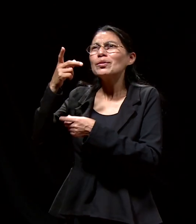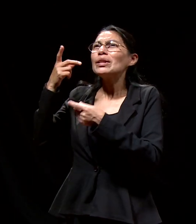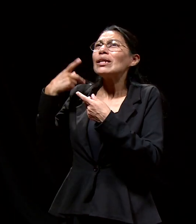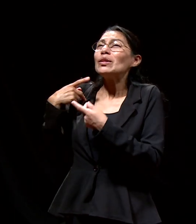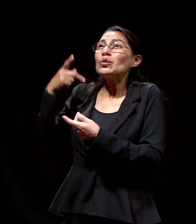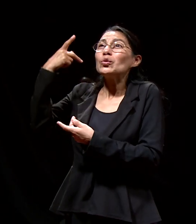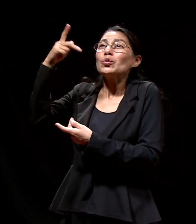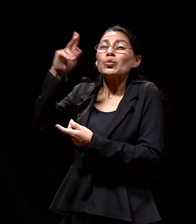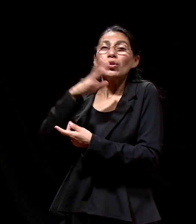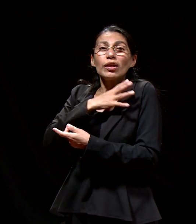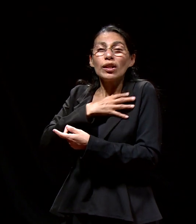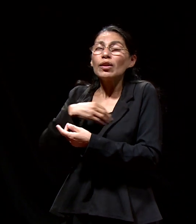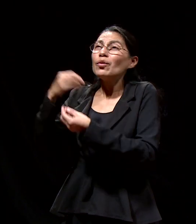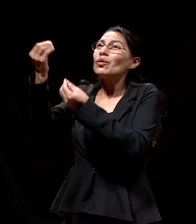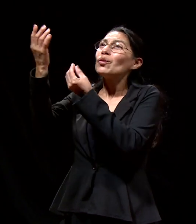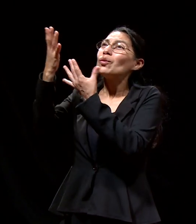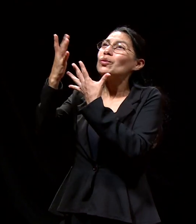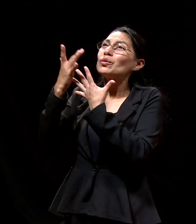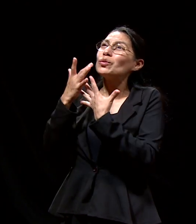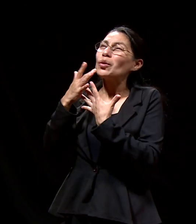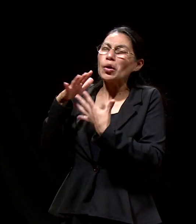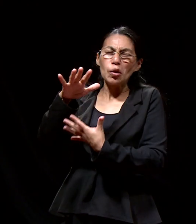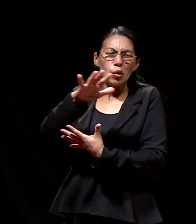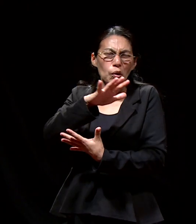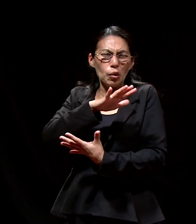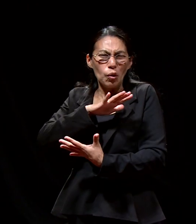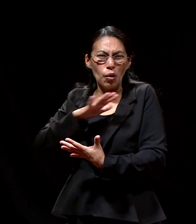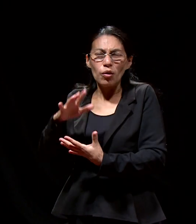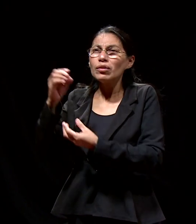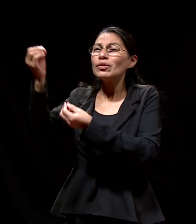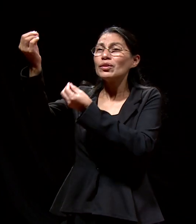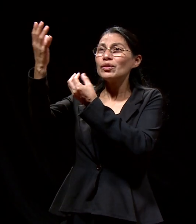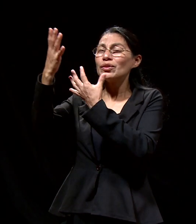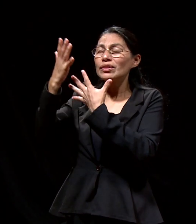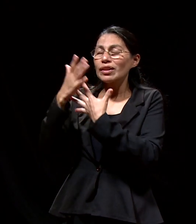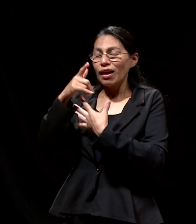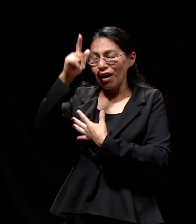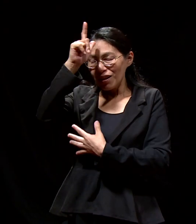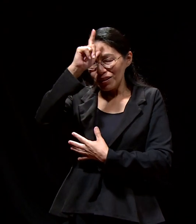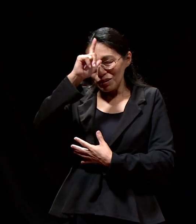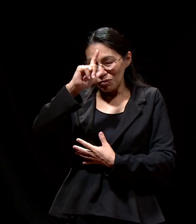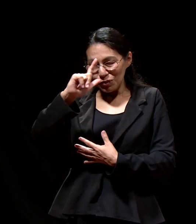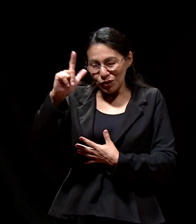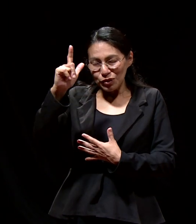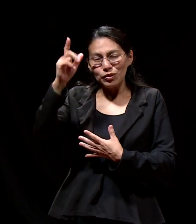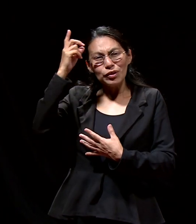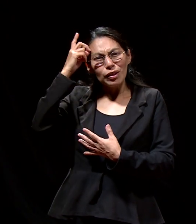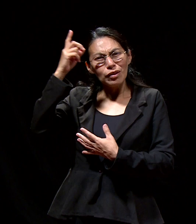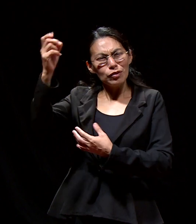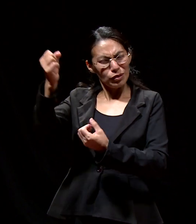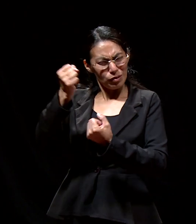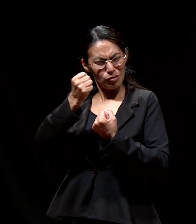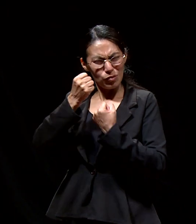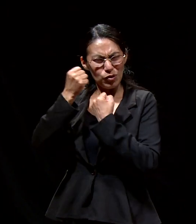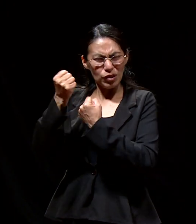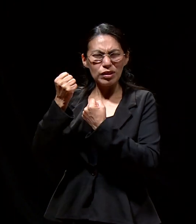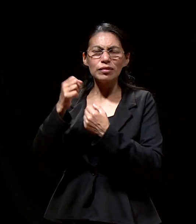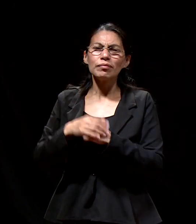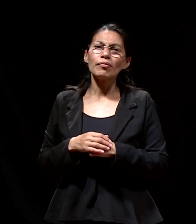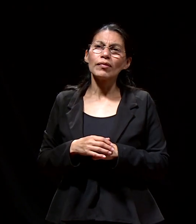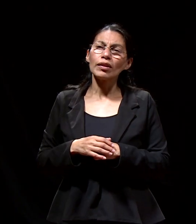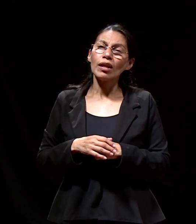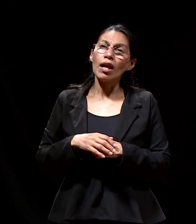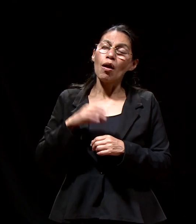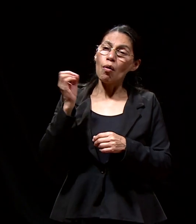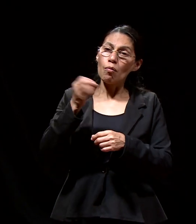con el todas las cosas allí recibimos el Espíritu de Dios y la potestad de ser